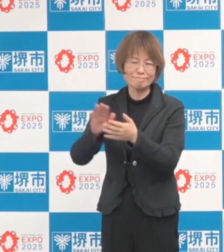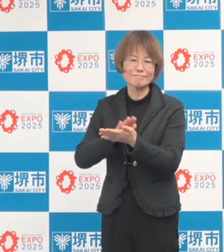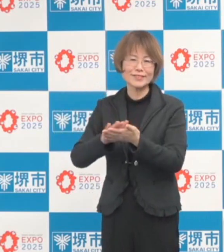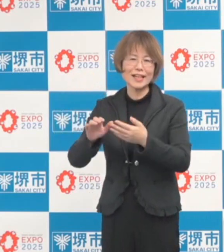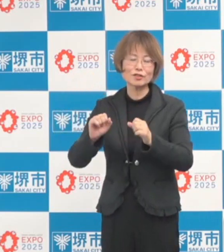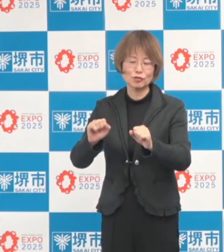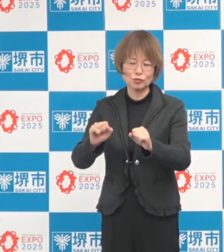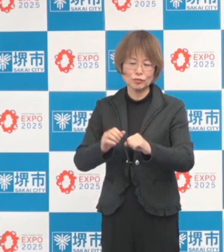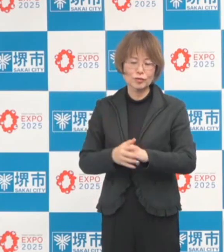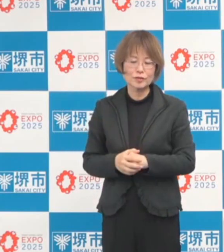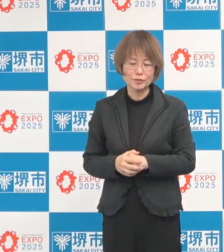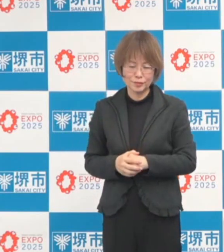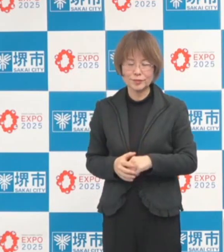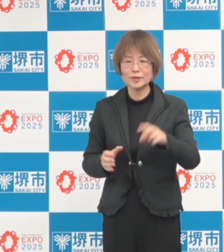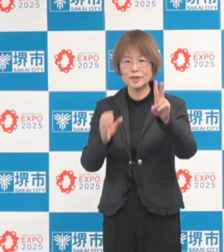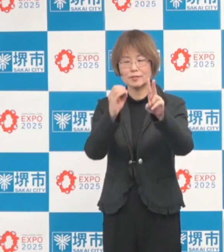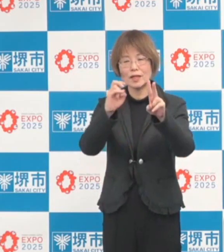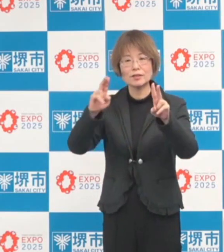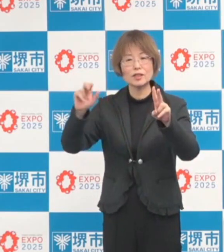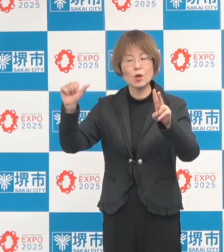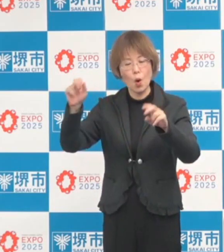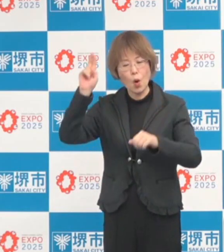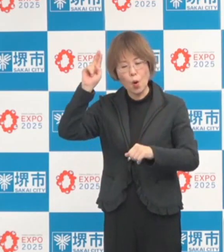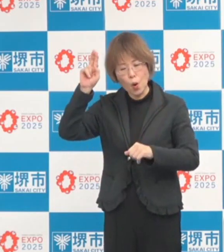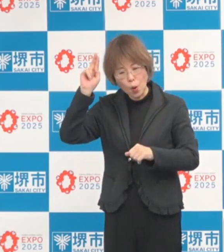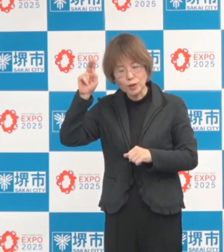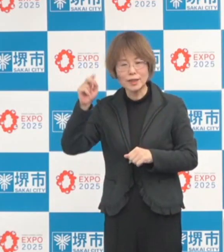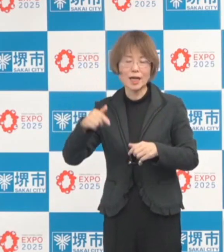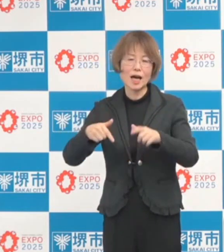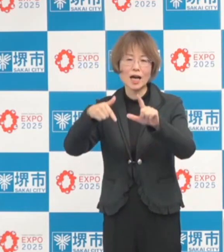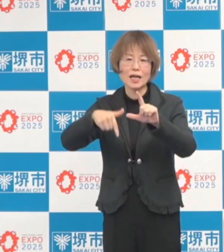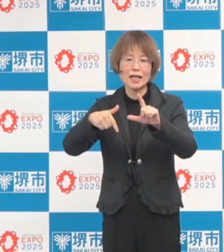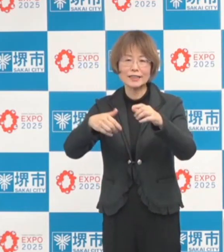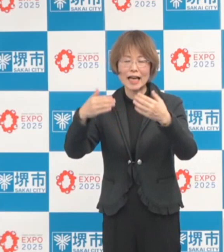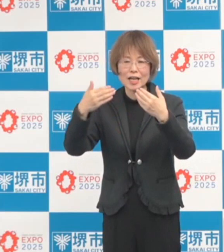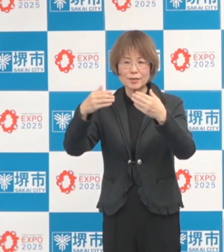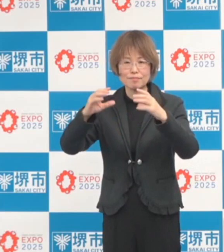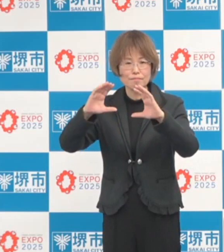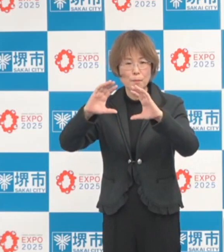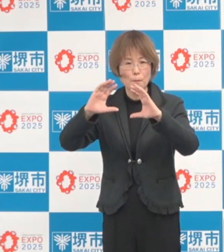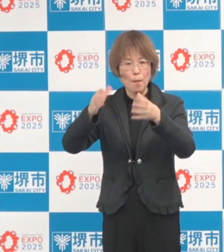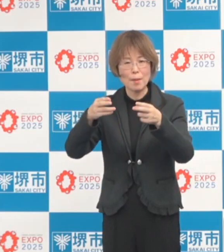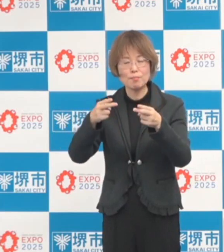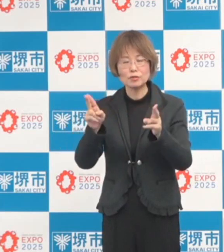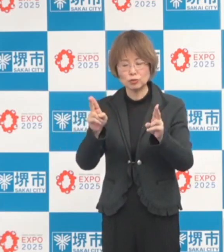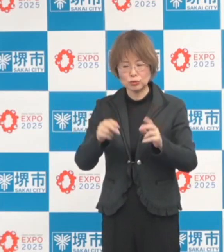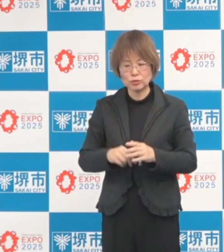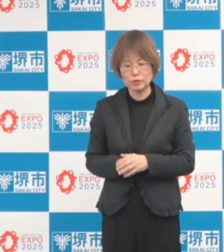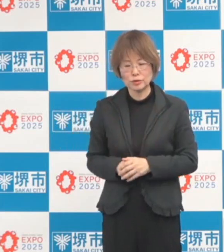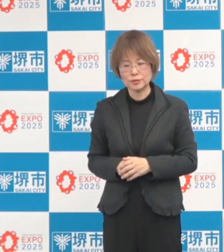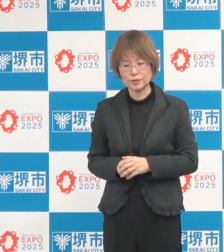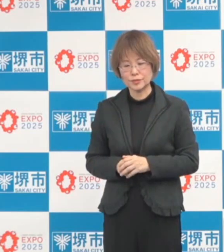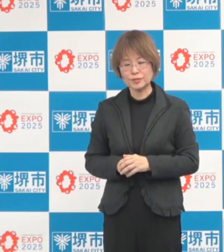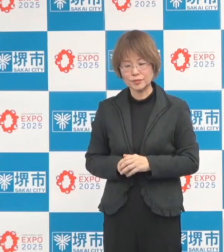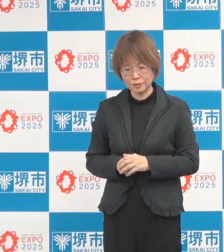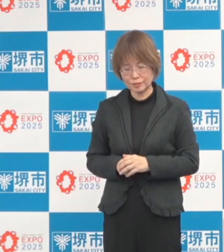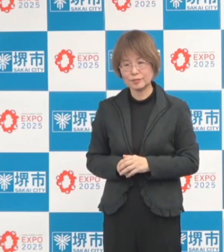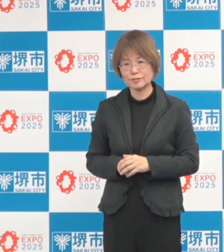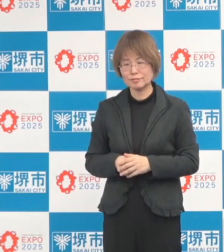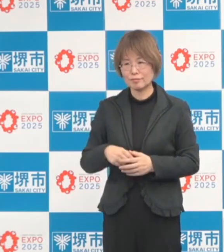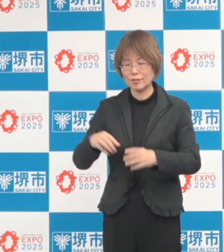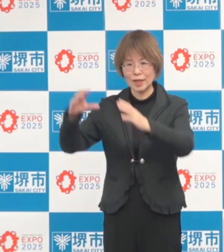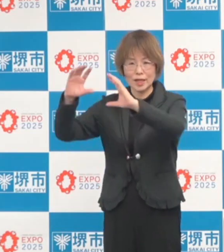に、2025年大阪・関西万博に向けた誘客の促進についてです。はい、インバウンドを含